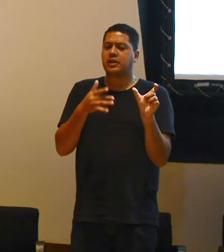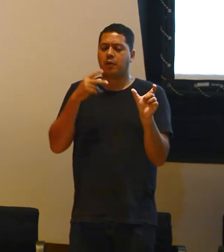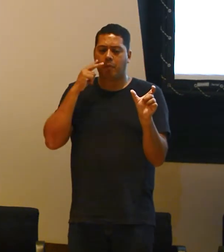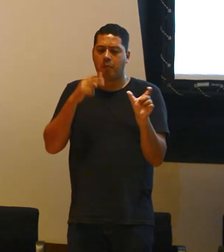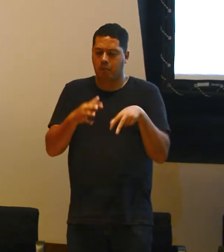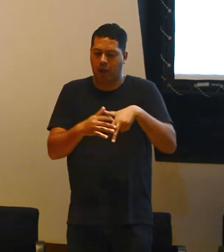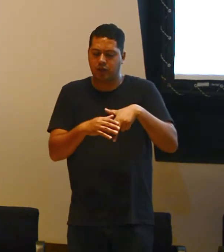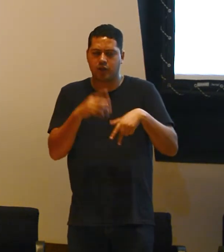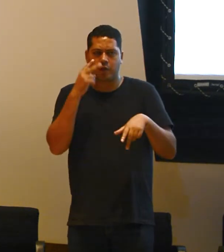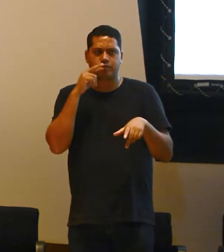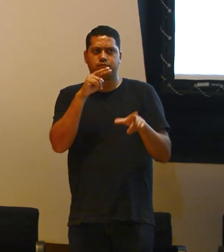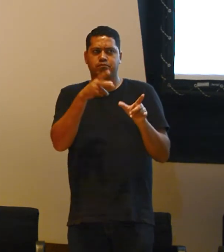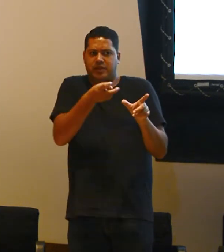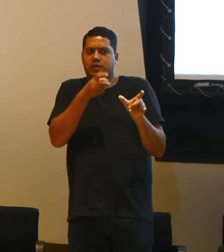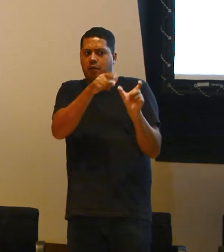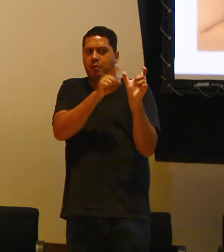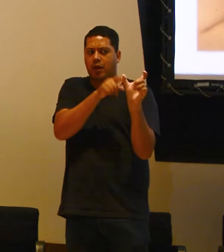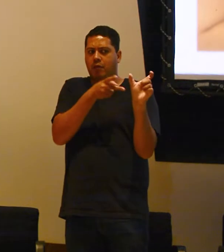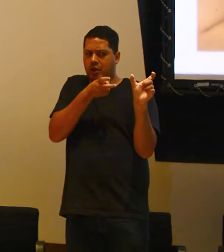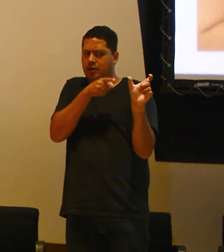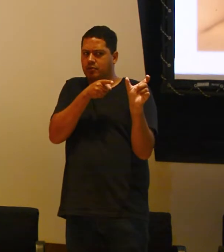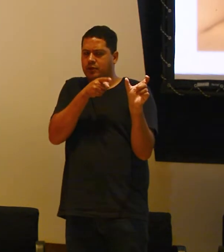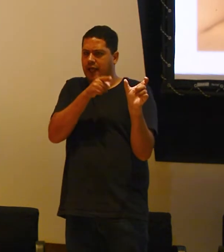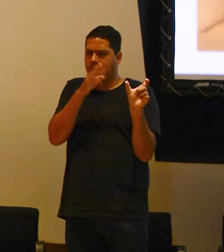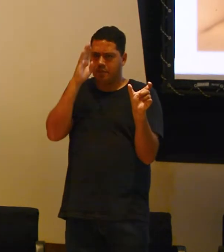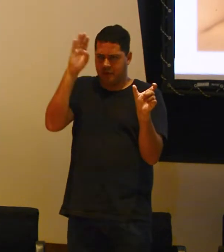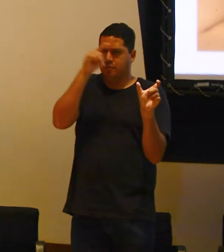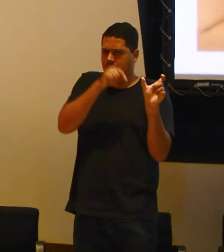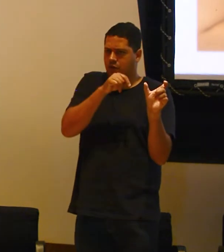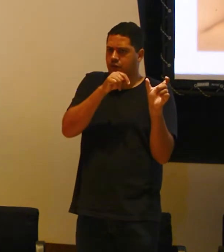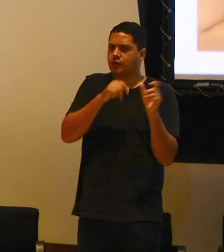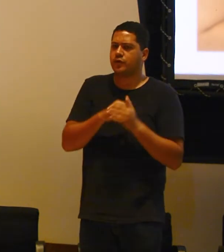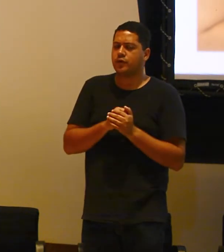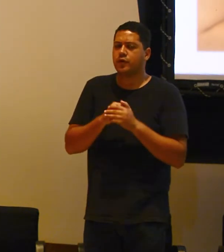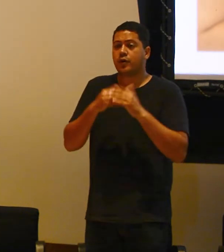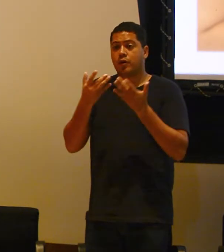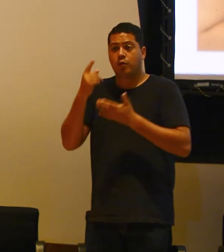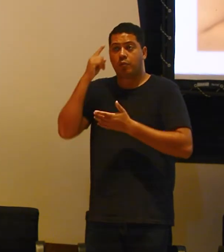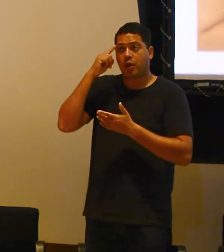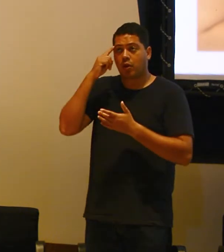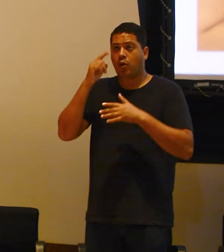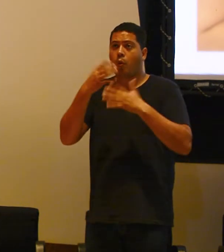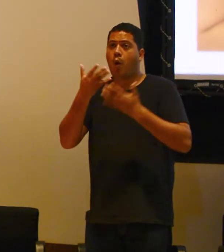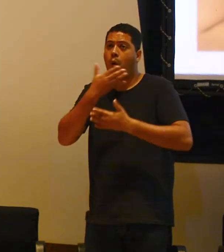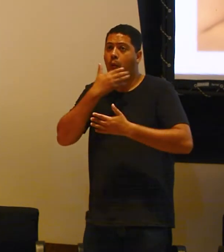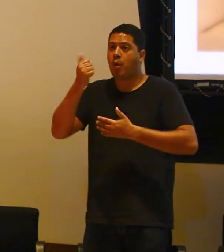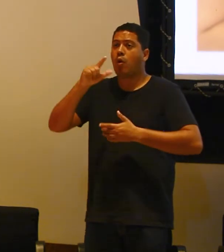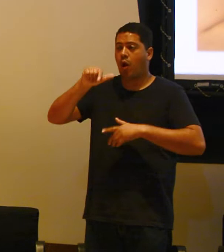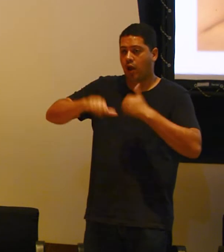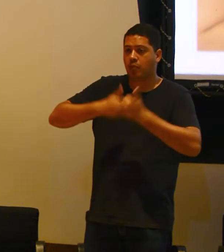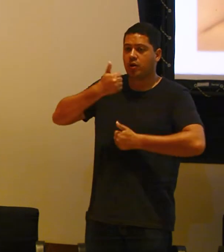específica que ele vai escutar. Então, pensando em tudo isso, qual que seria a chave do sucesso para a reabilitação? Então,